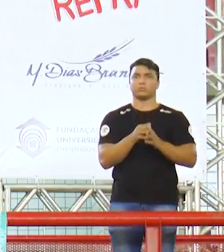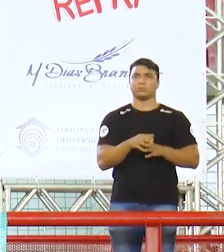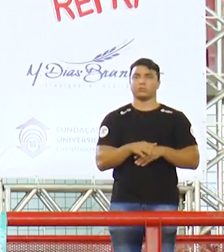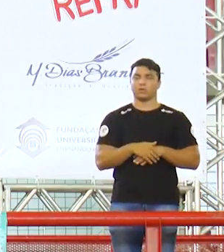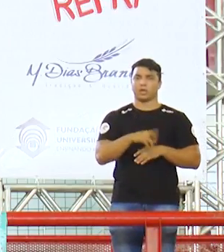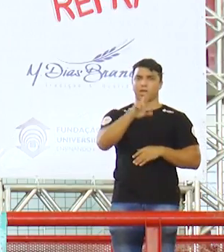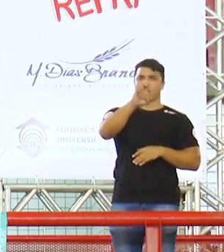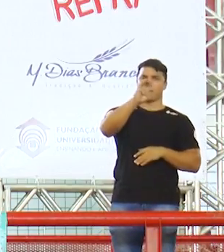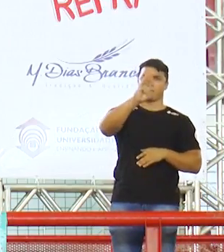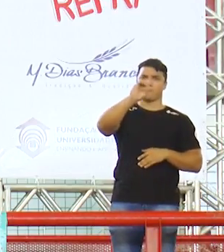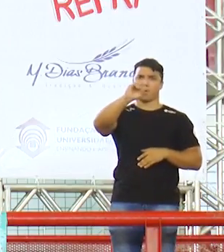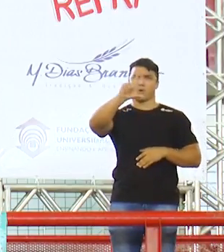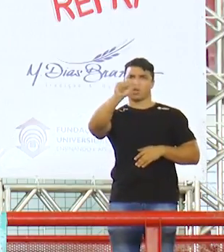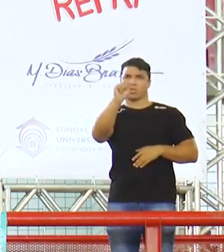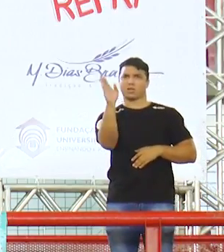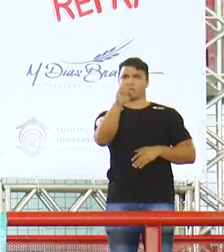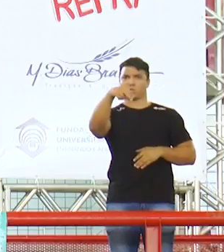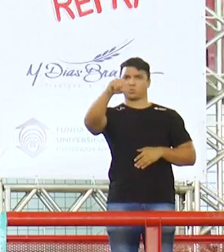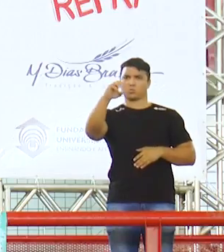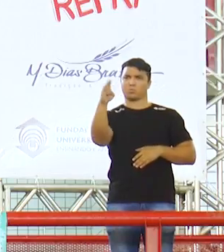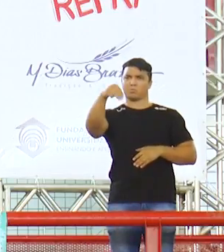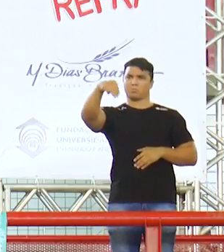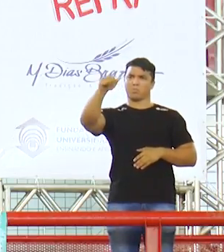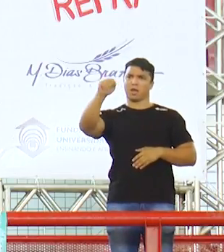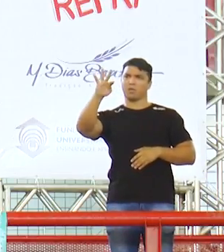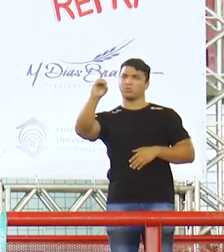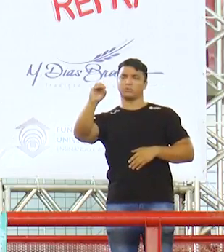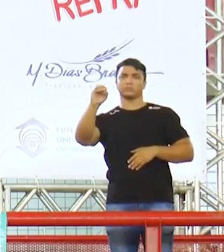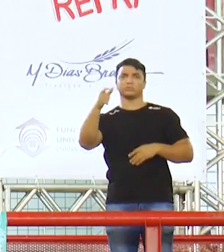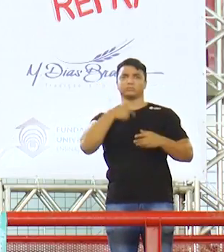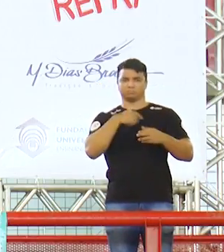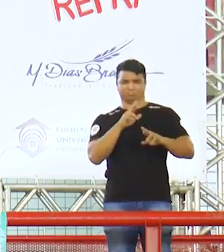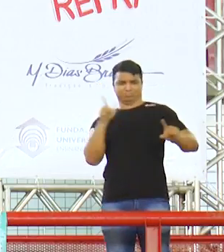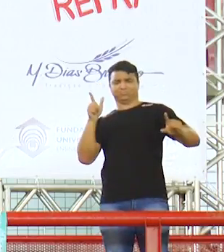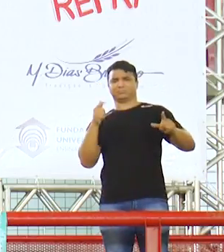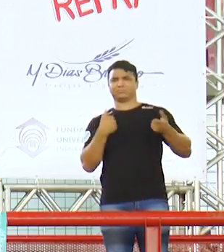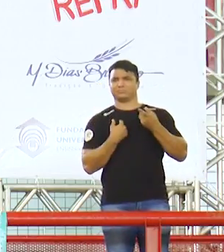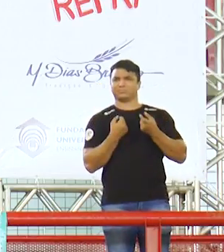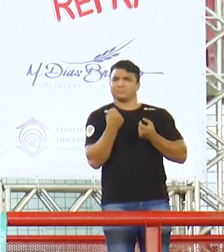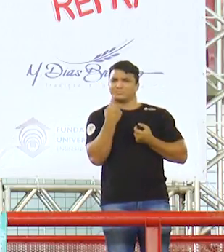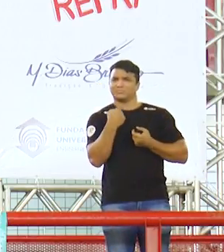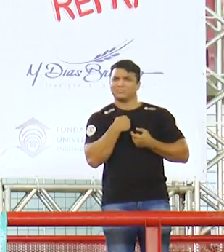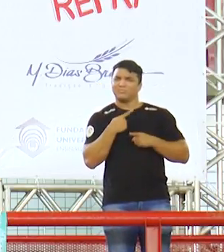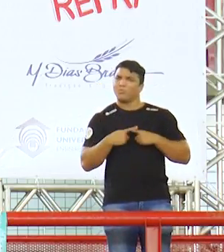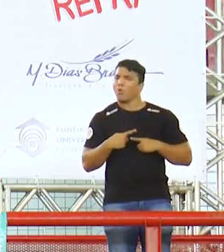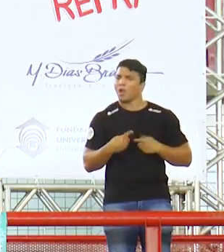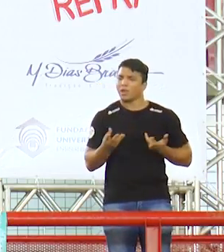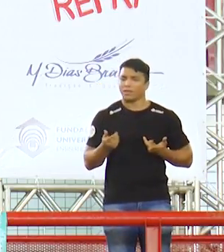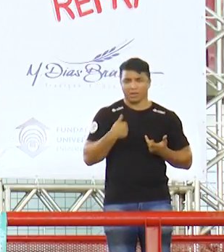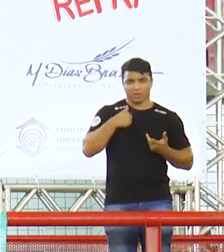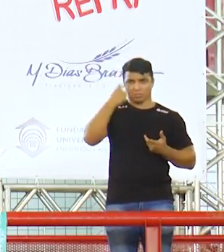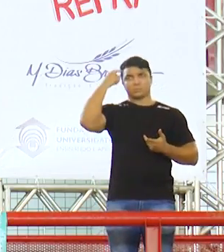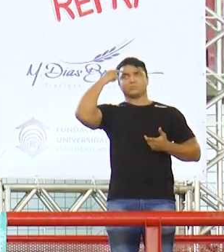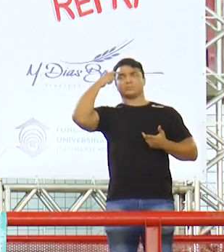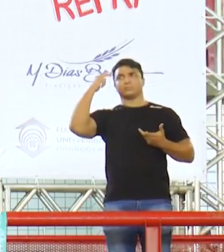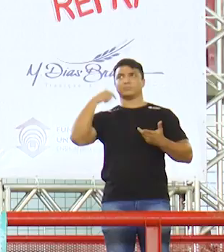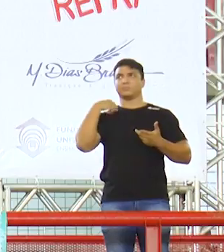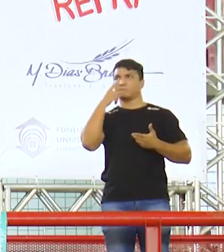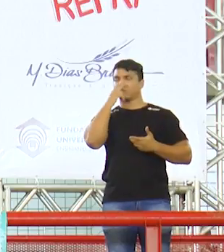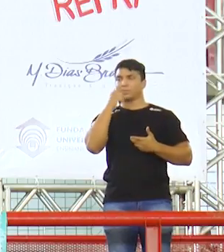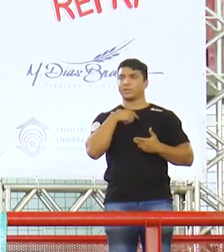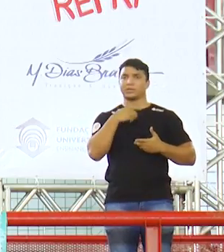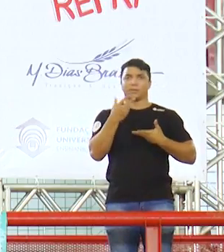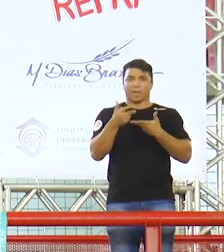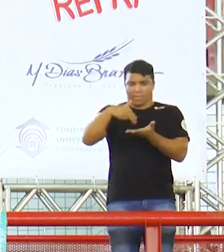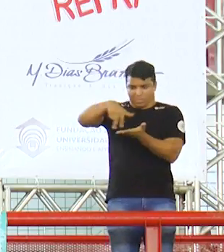Se você disser a ele, rebola no mato, ele pode estranhar. Ele pode pensar que é o quê? O concurso